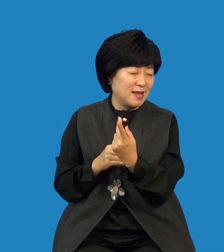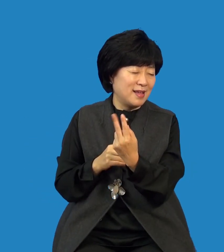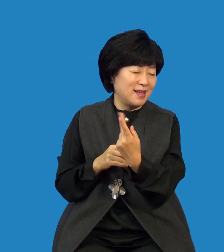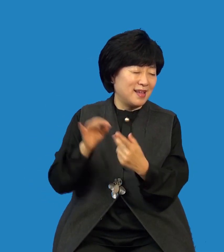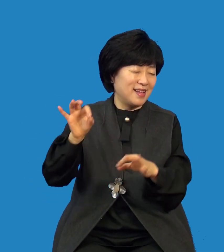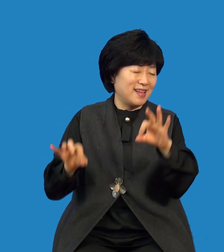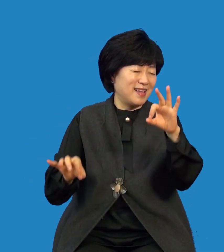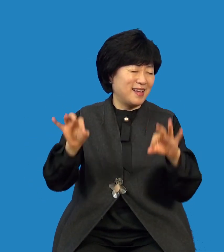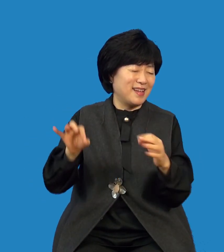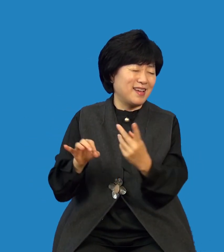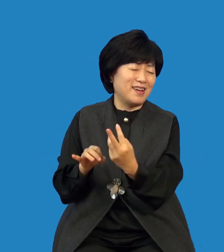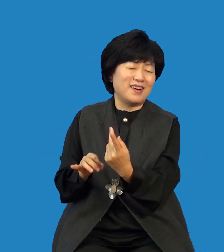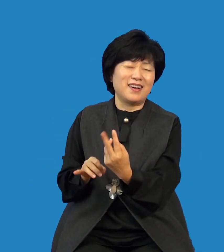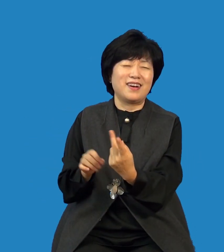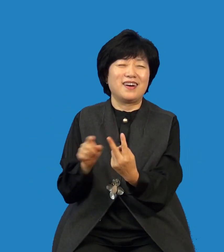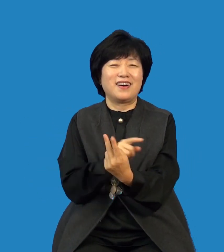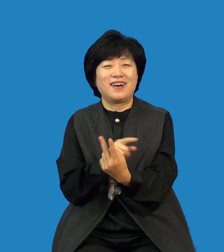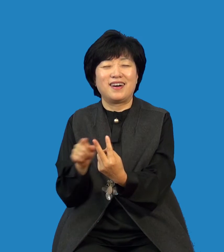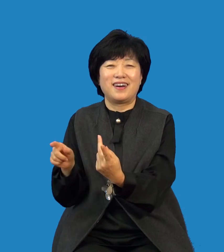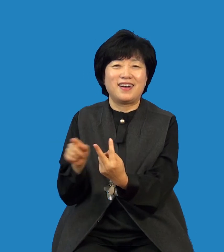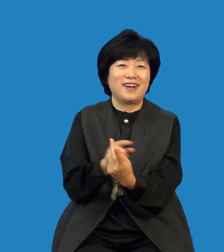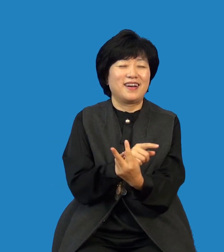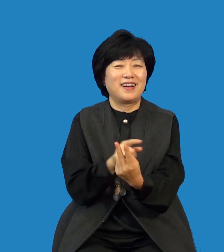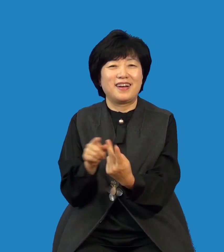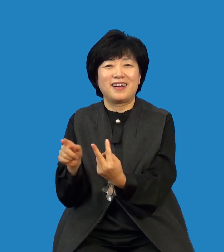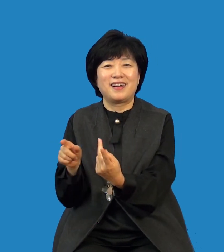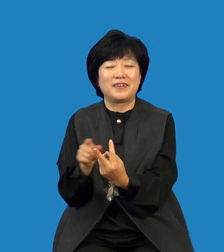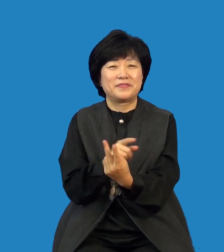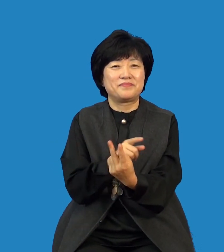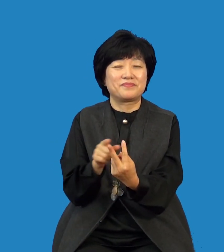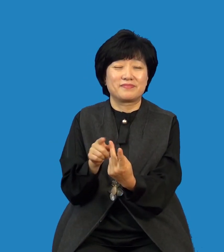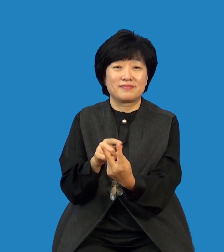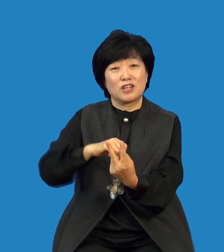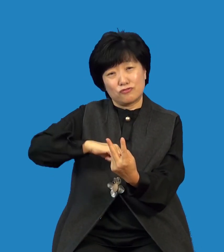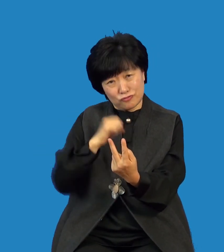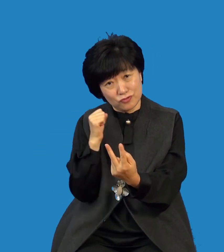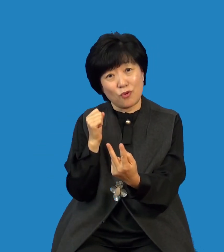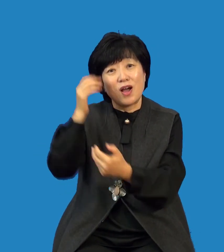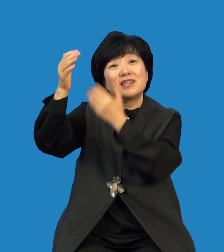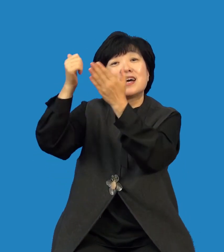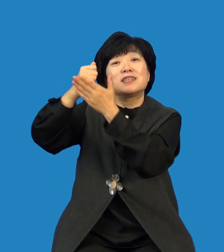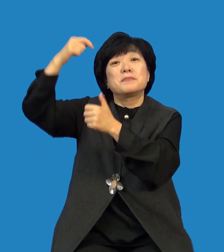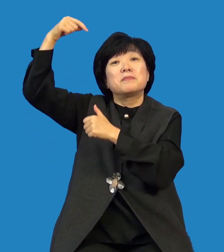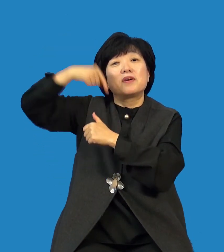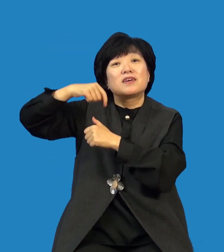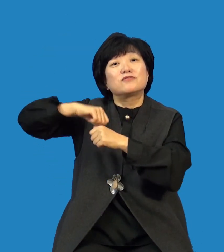이제 오기 시작한 거죠. 근데 여러분 여기서 순종의 이슈는 아주 간단하잖아요.